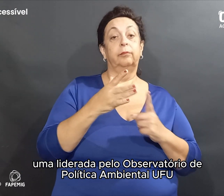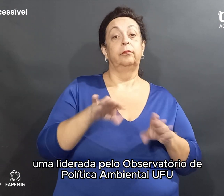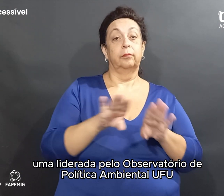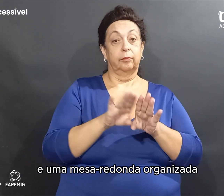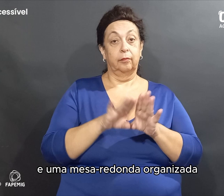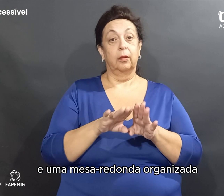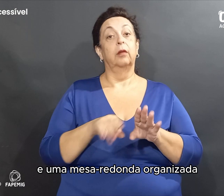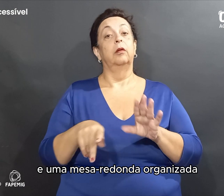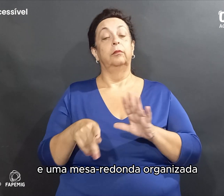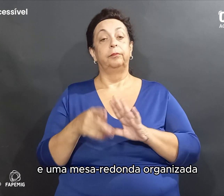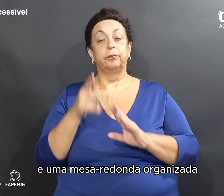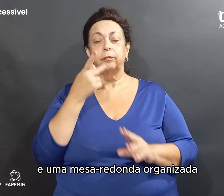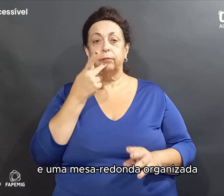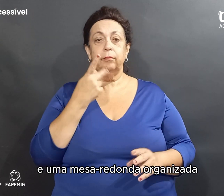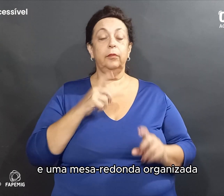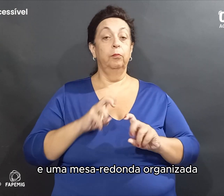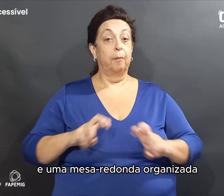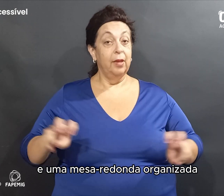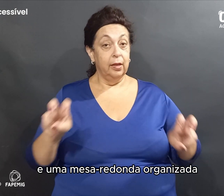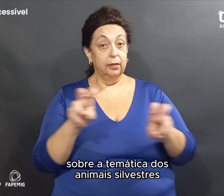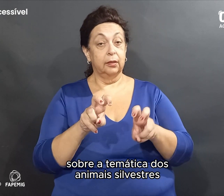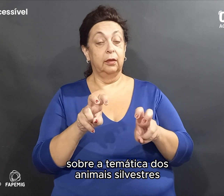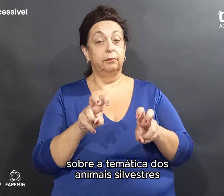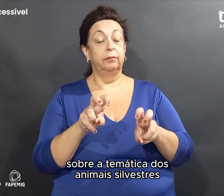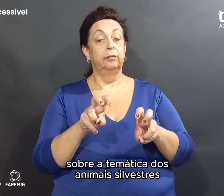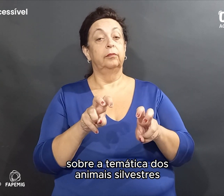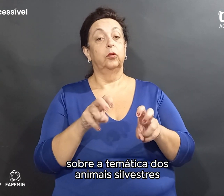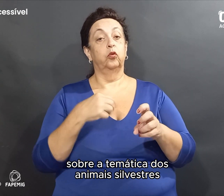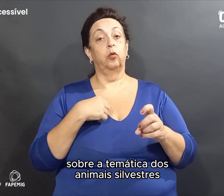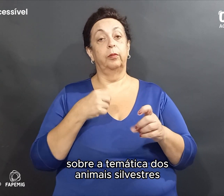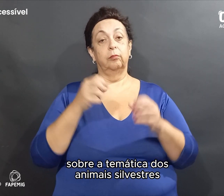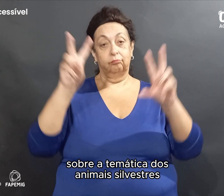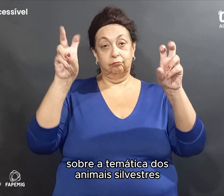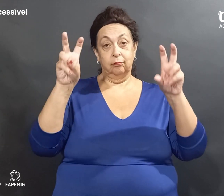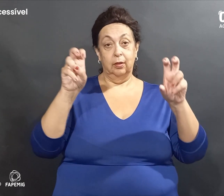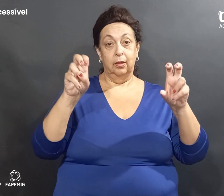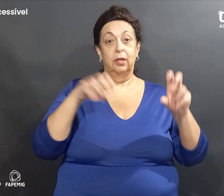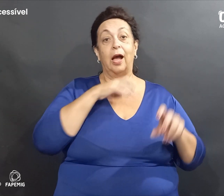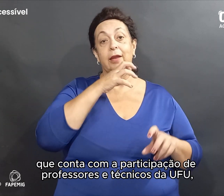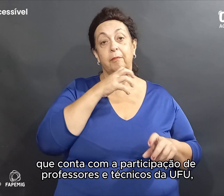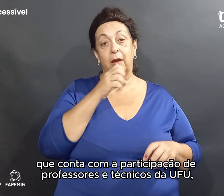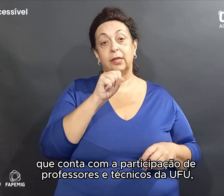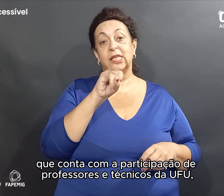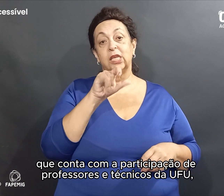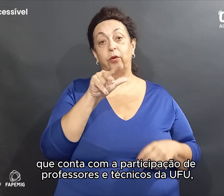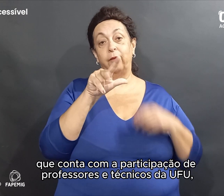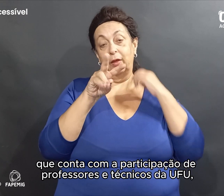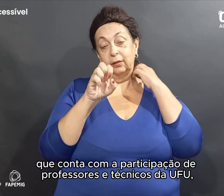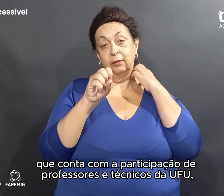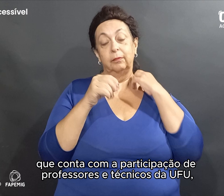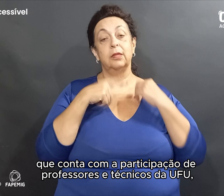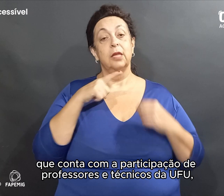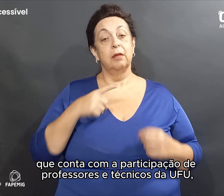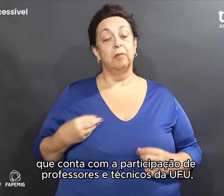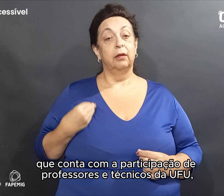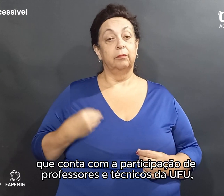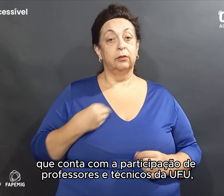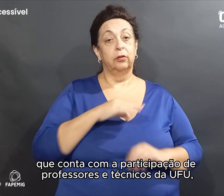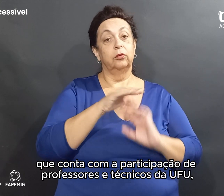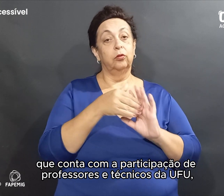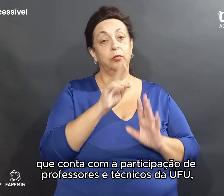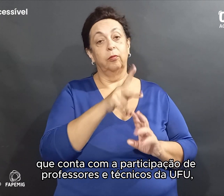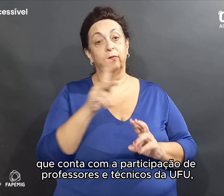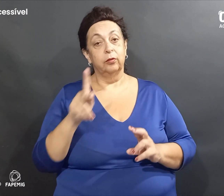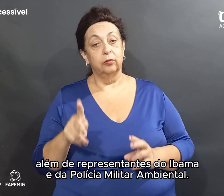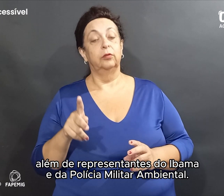Ambiental UFO, e uma mesa redonda organizada sobre a temática dos animais silvestres, que conta com a participação de professores e